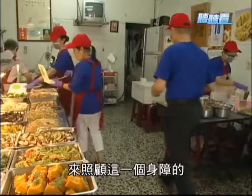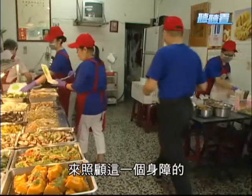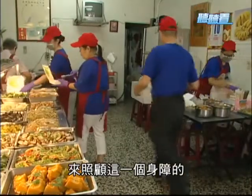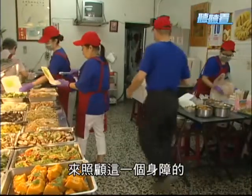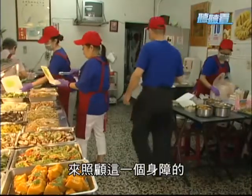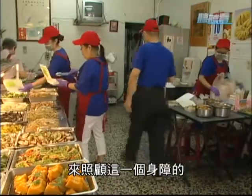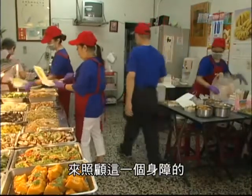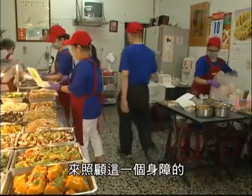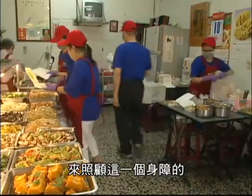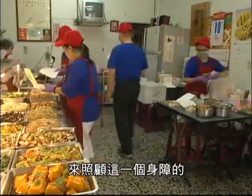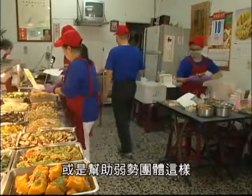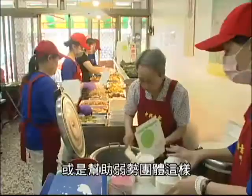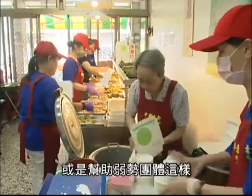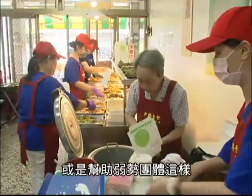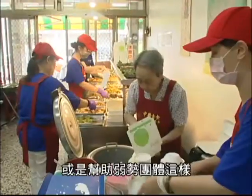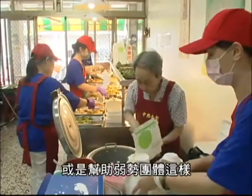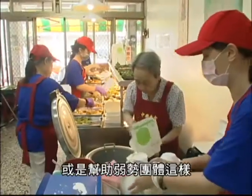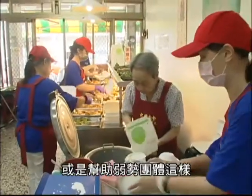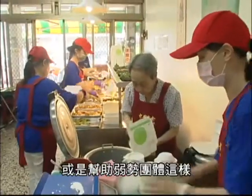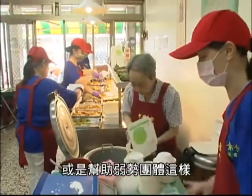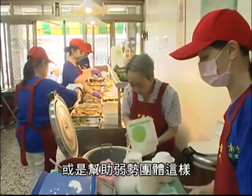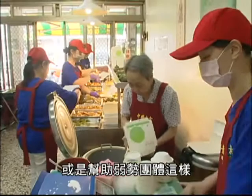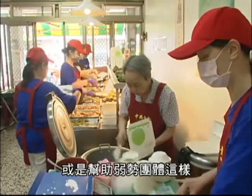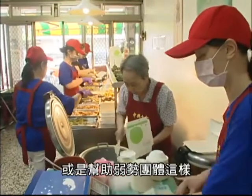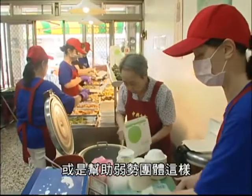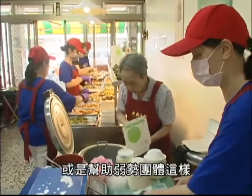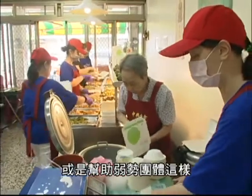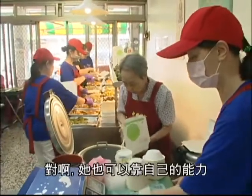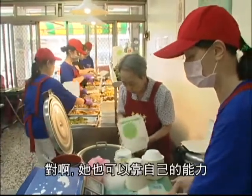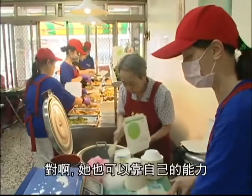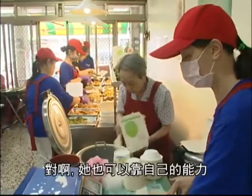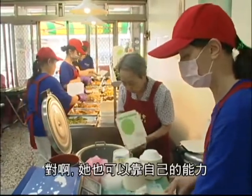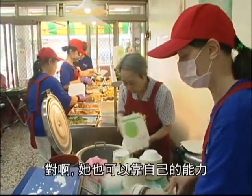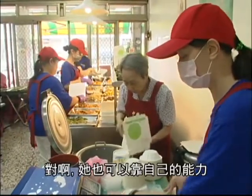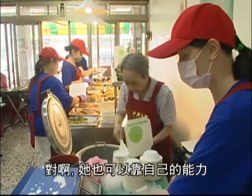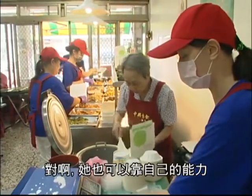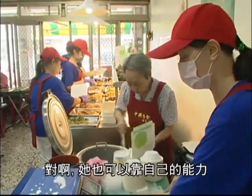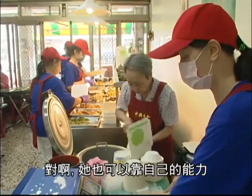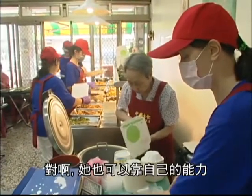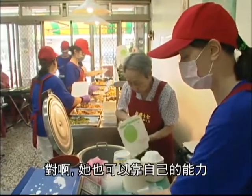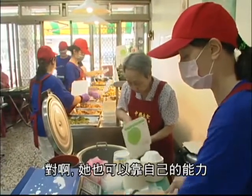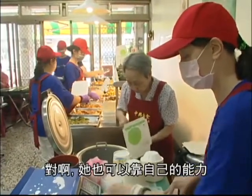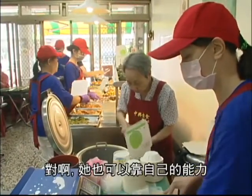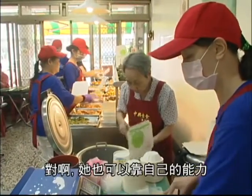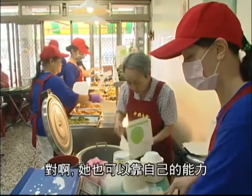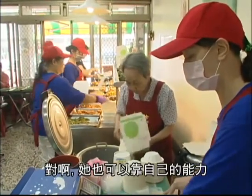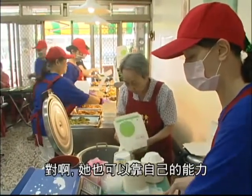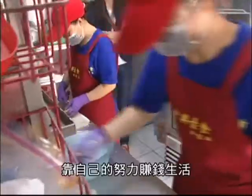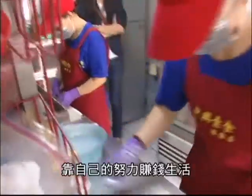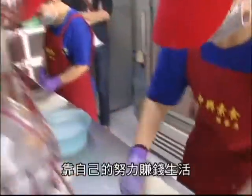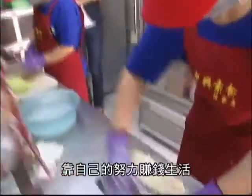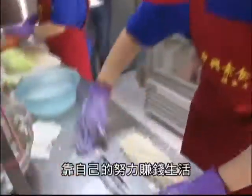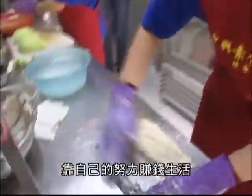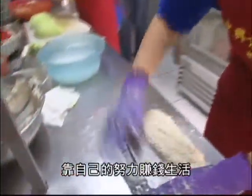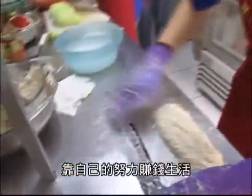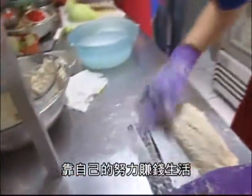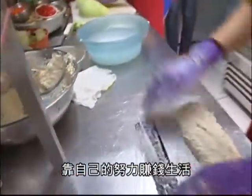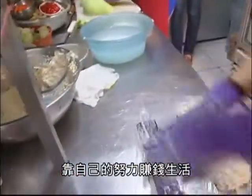身障的，还是讲弱势团体，咱甲帮助安尼。哎、欸，阿姨嘛，家己嘛，当靠自己的能力吼，靠家己的努力，趁钱家己生